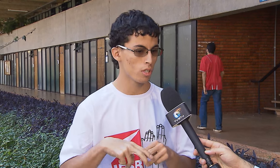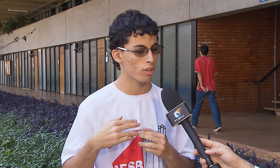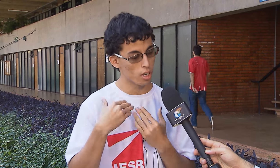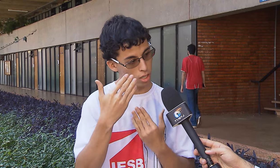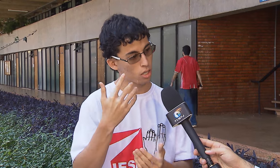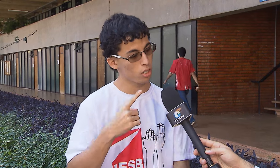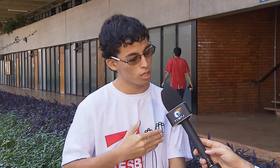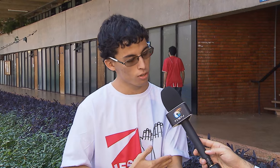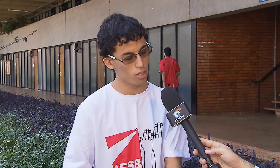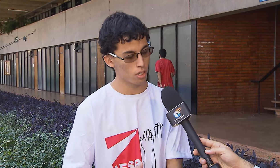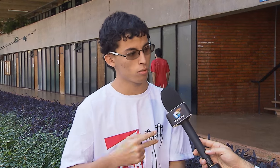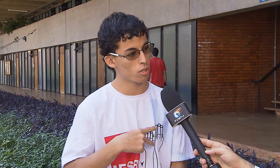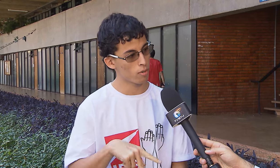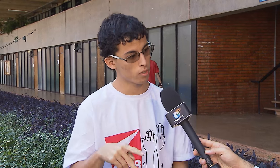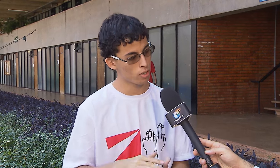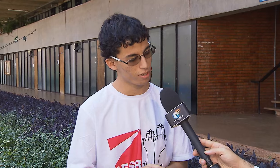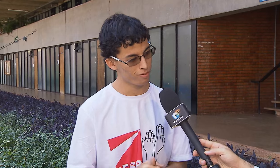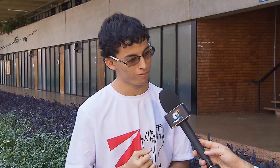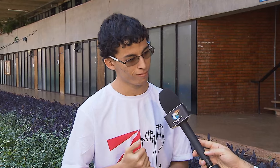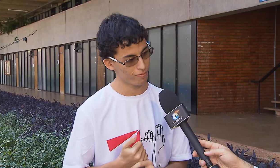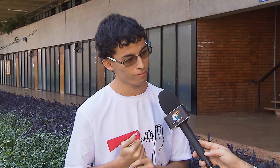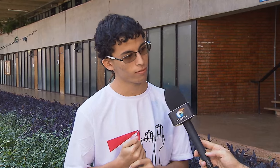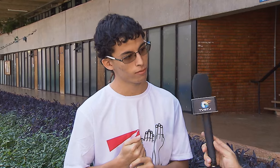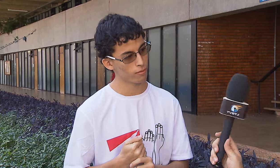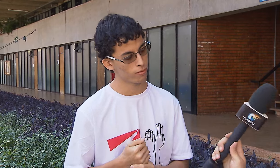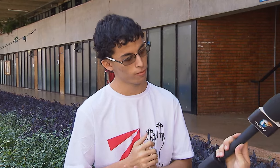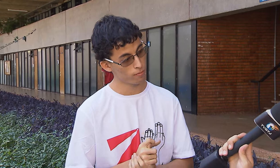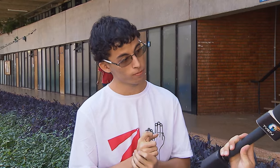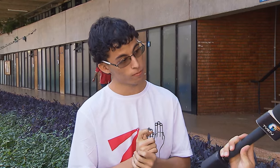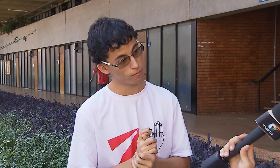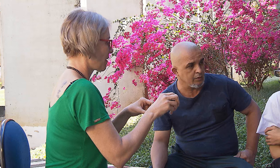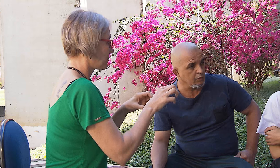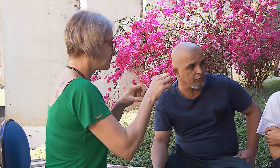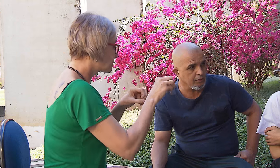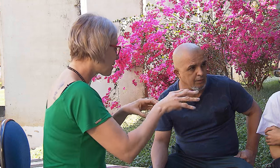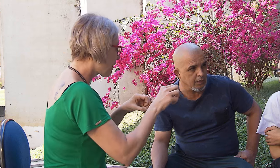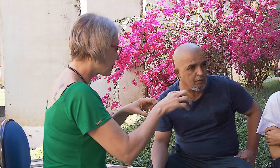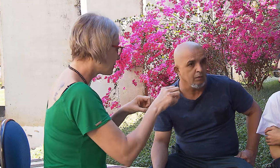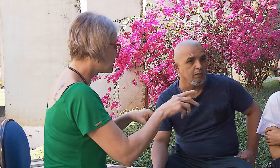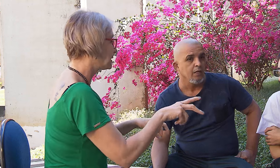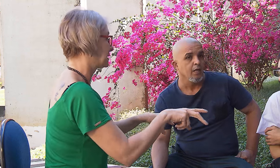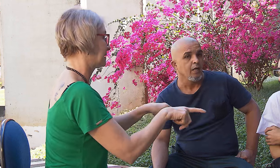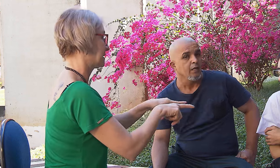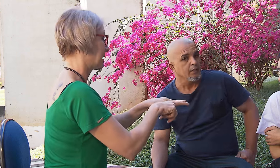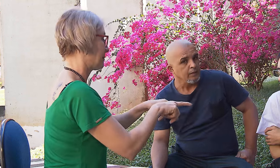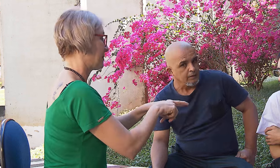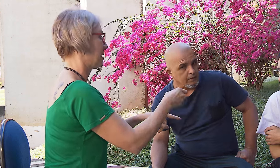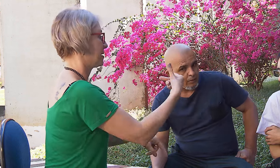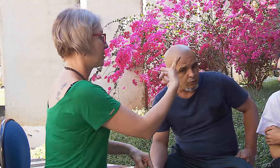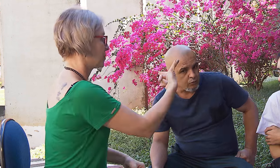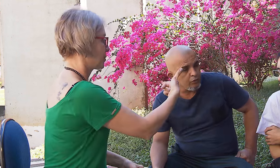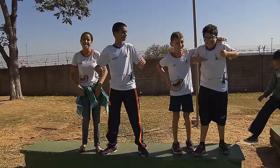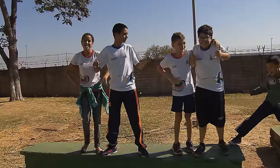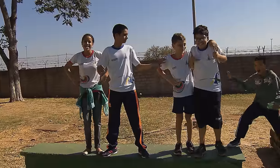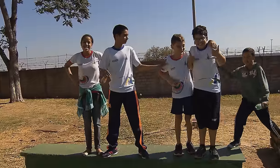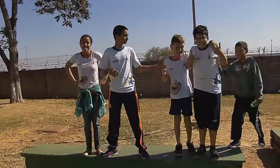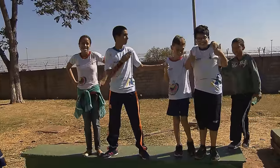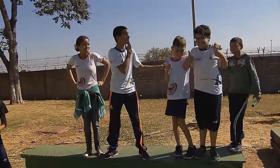eu agradeço desde o início do meu professor. Pois é, Saulo, quando a base é fértil, não tem como ser diferente. Se o terreno for